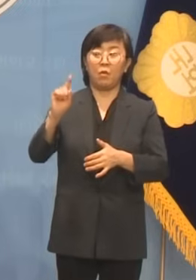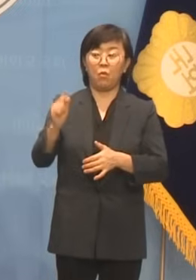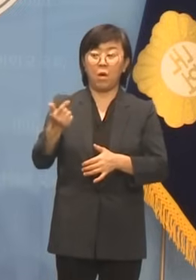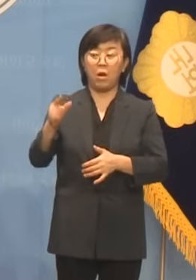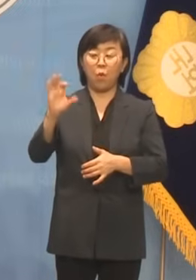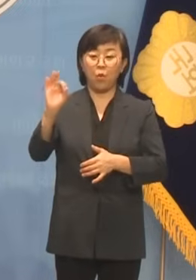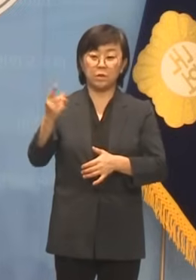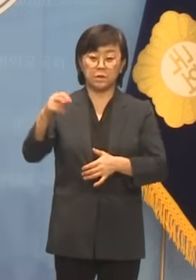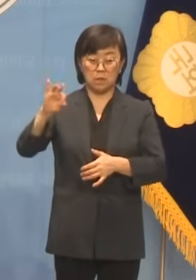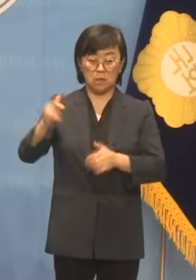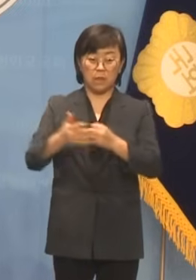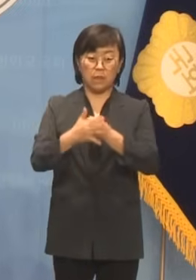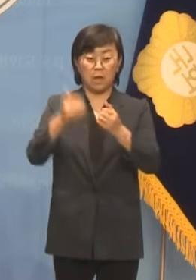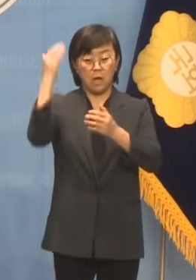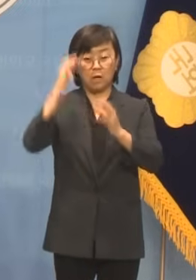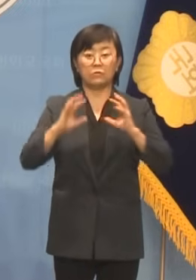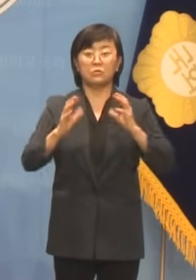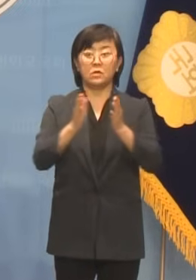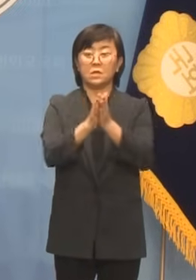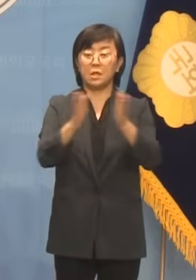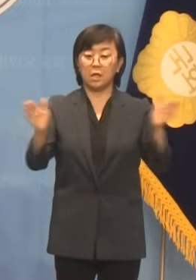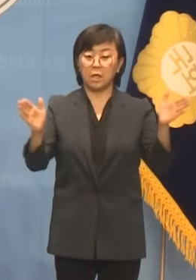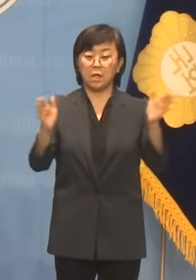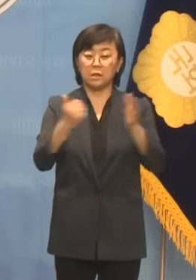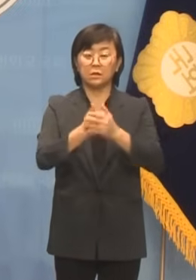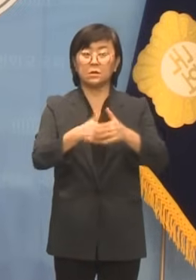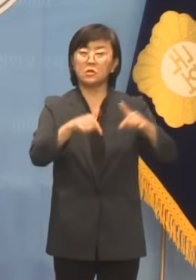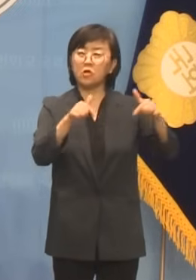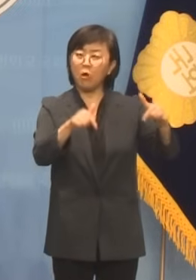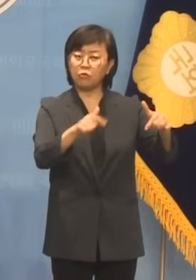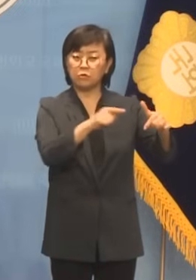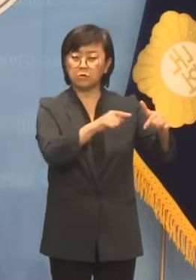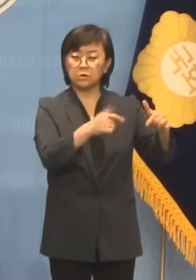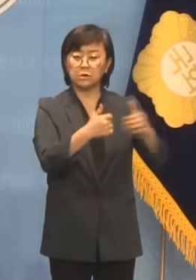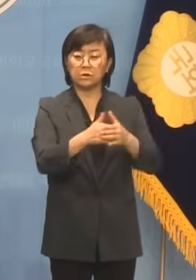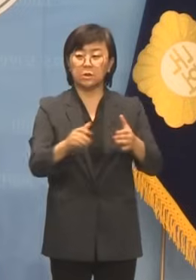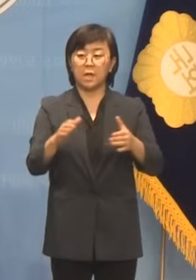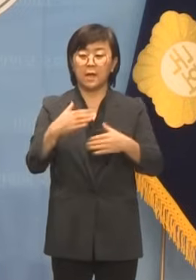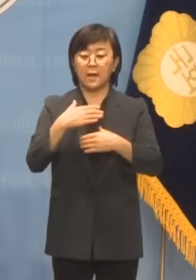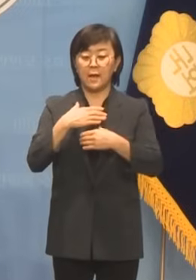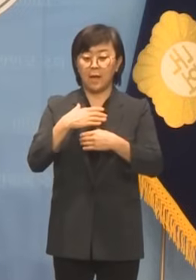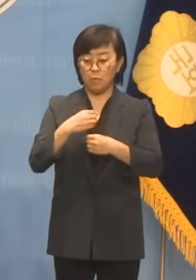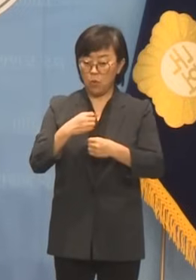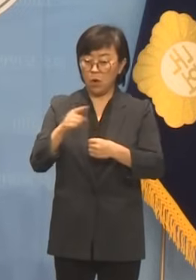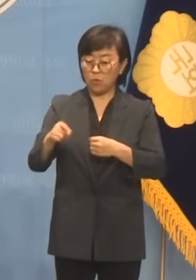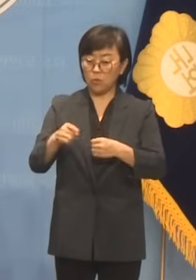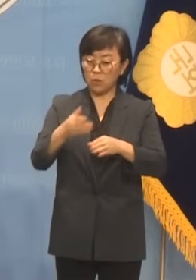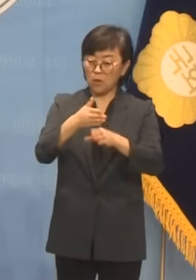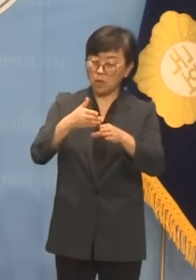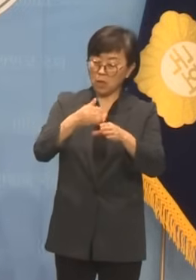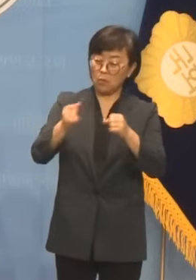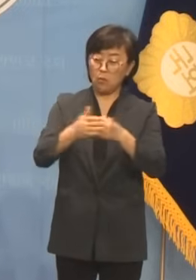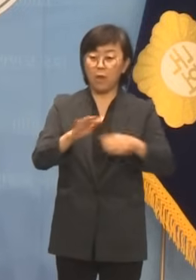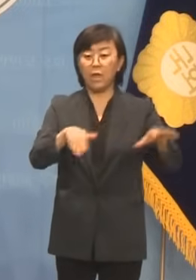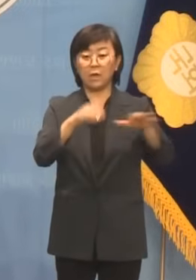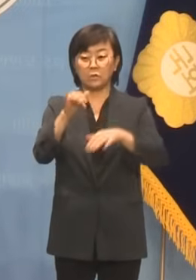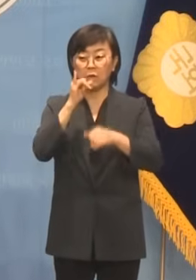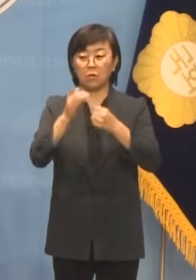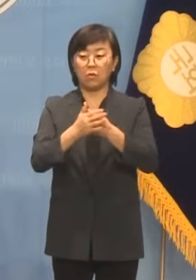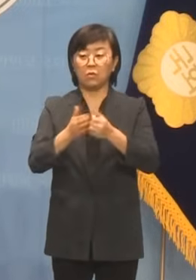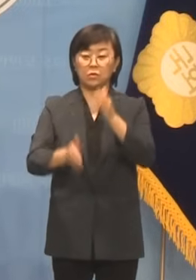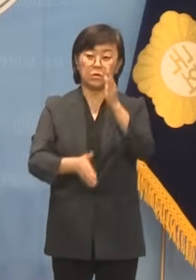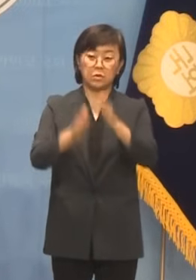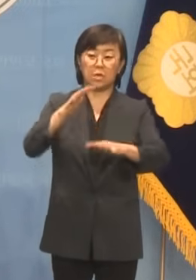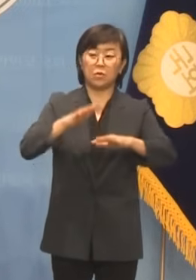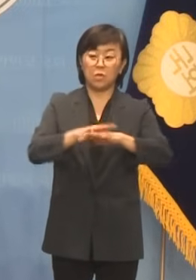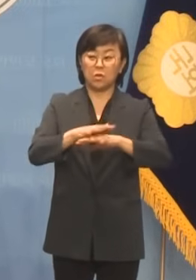지역은 대한민국이 시작되는 최서북단입니다. 안보의 경계선에 있고 해양을 끼고 있습니다. 도시와